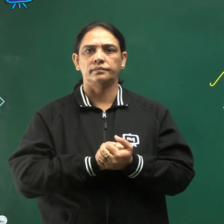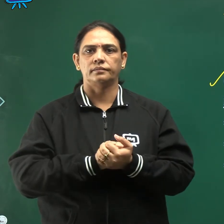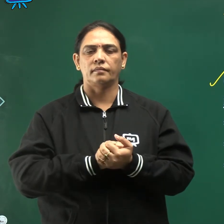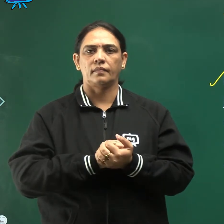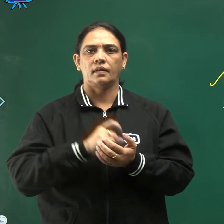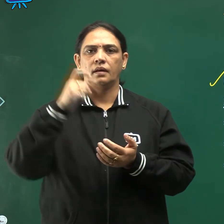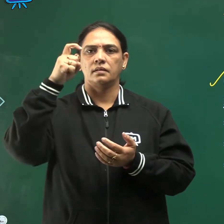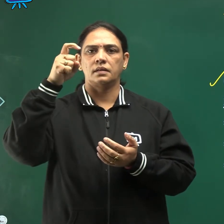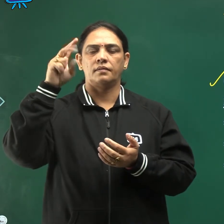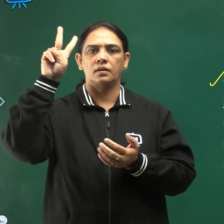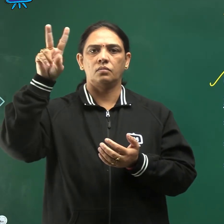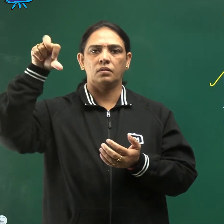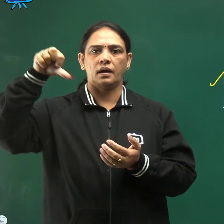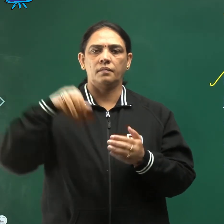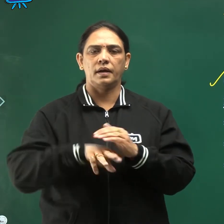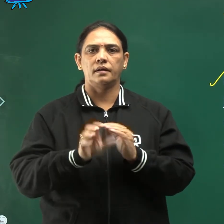729 में